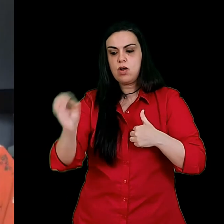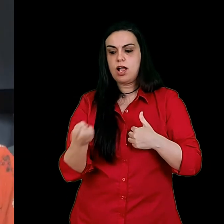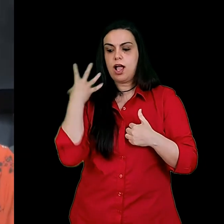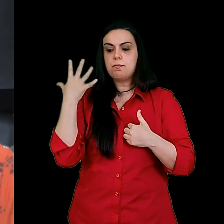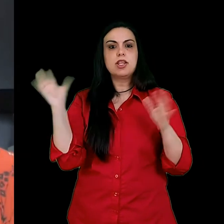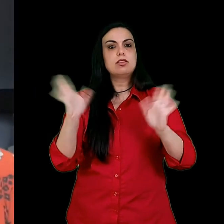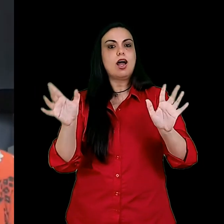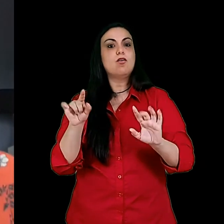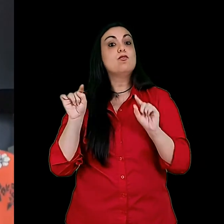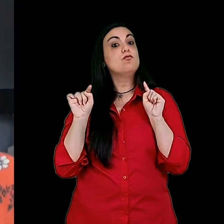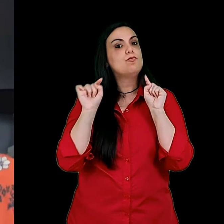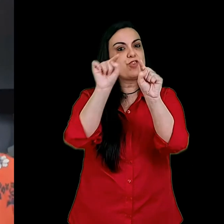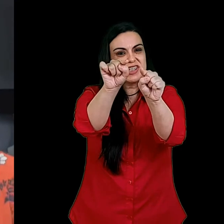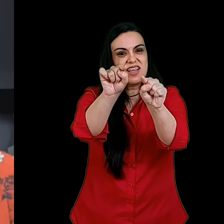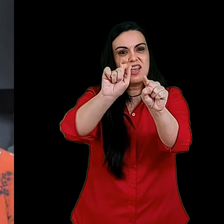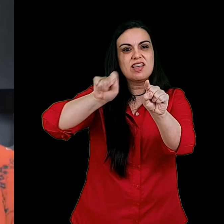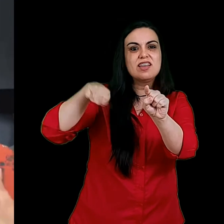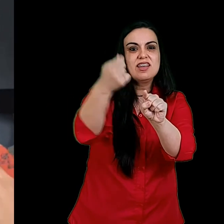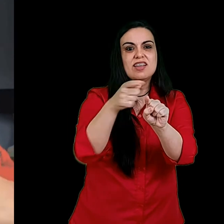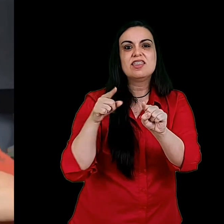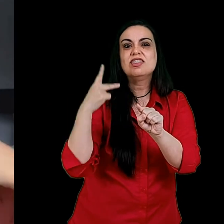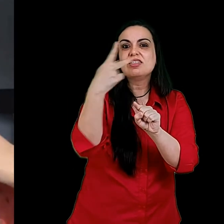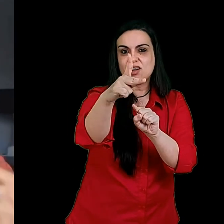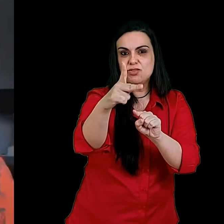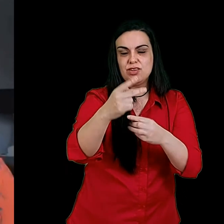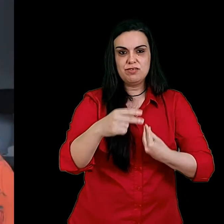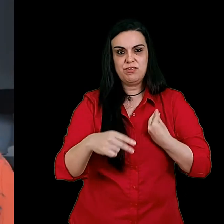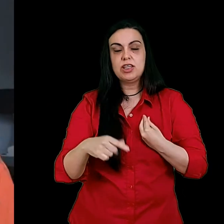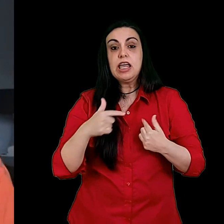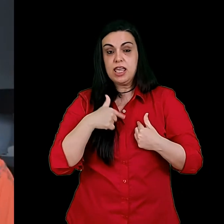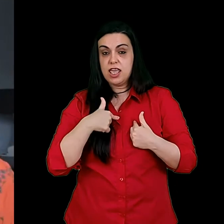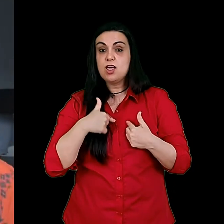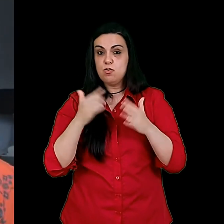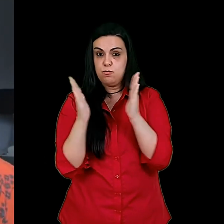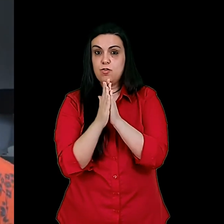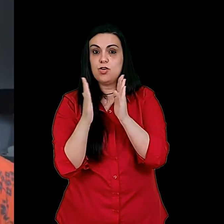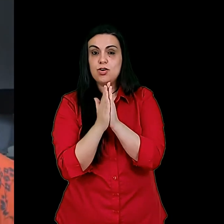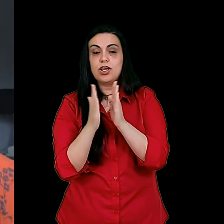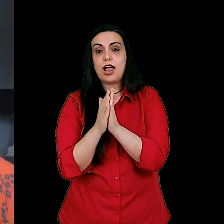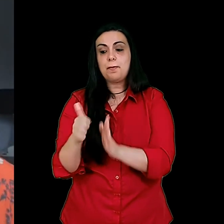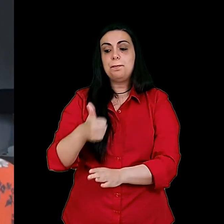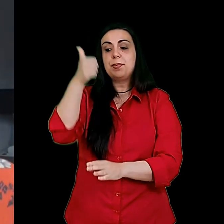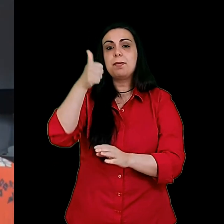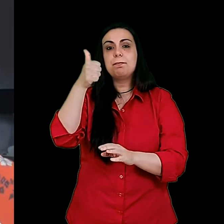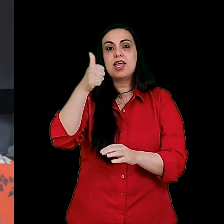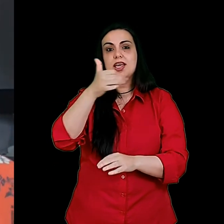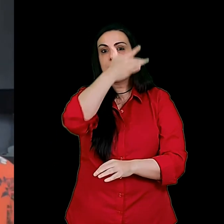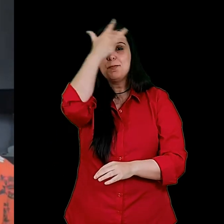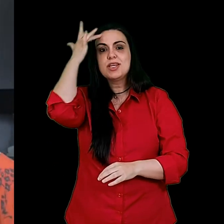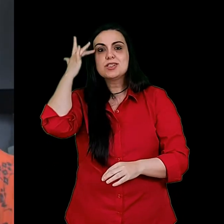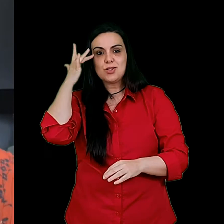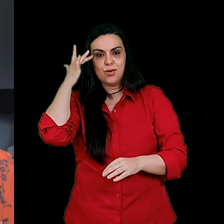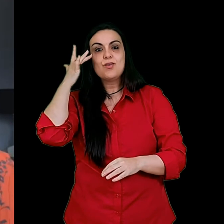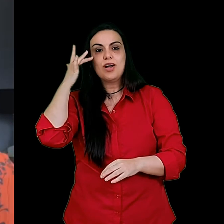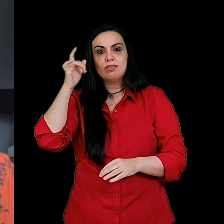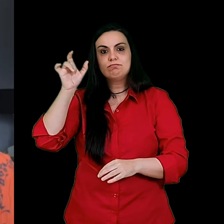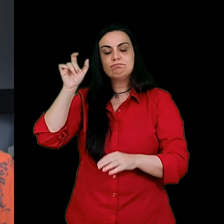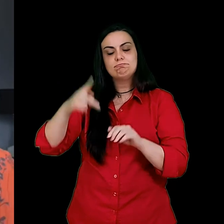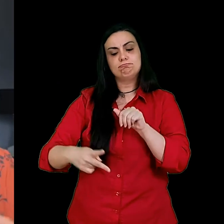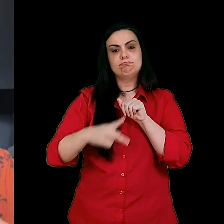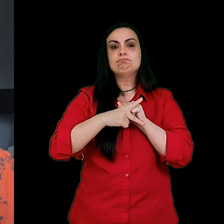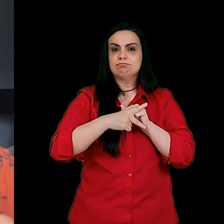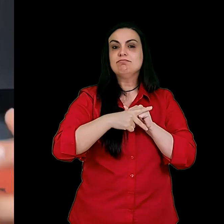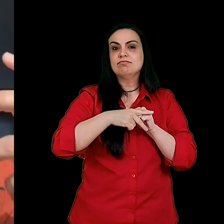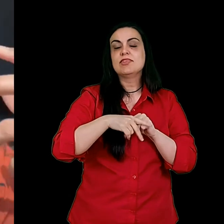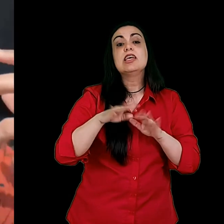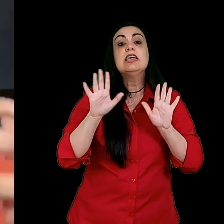por mim, como sendo por ti. Eu vou orar aqui na primeira pessoa hoje. O Espírito Santo disse para mim, você vai orar como